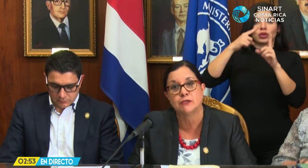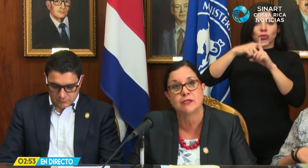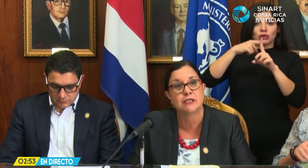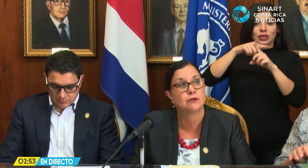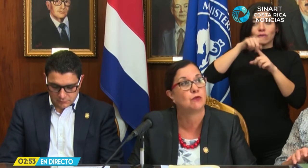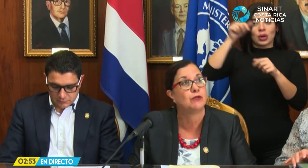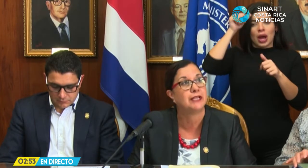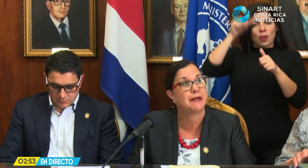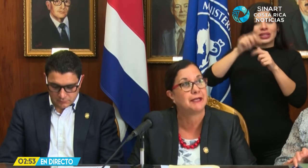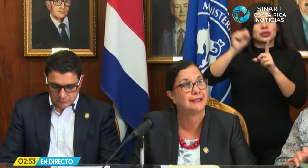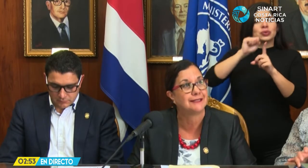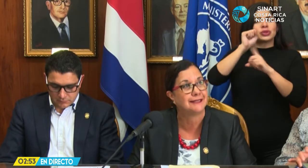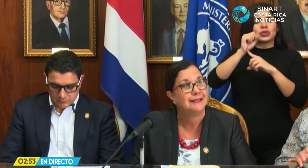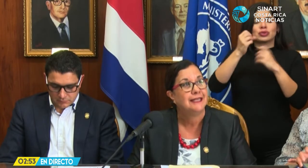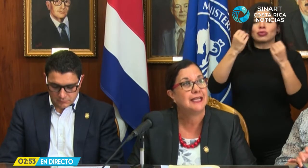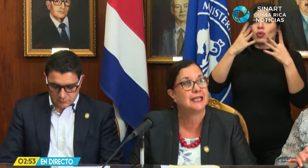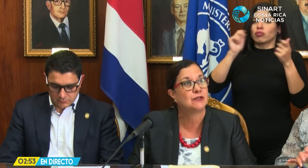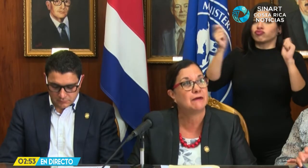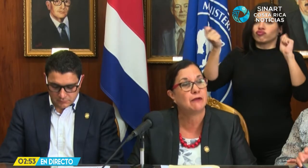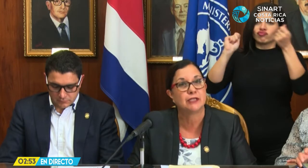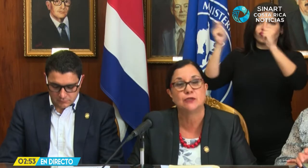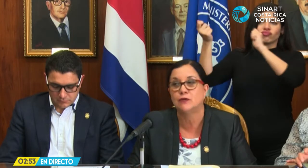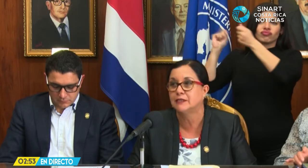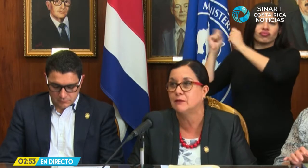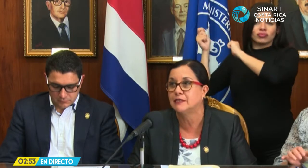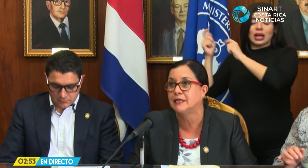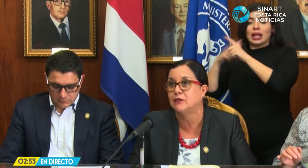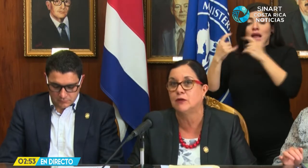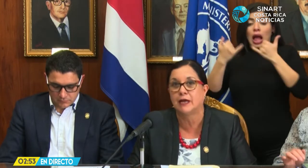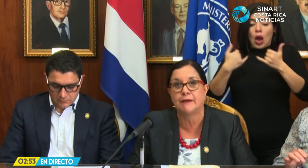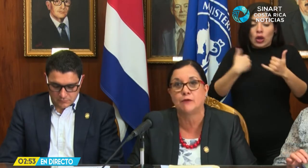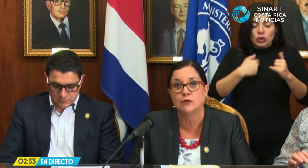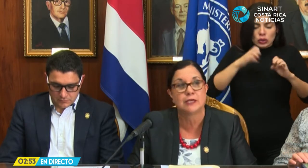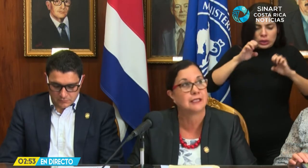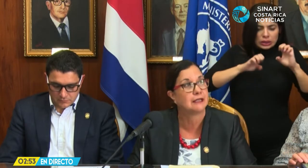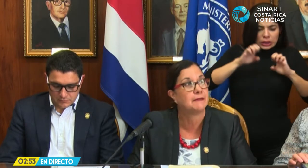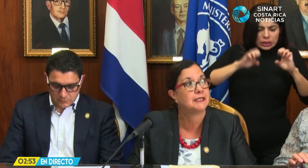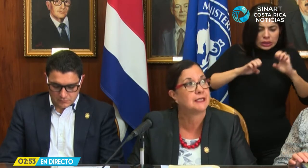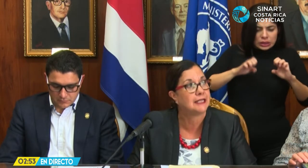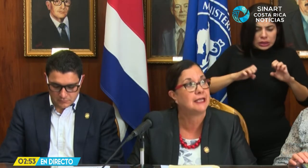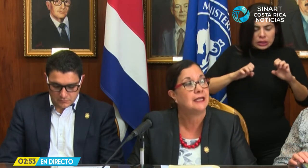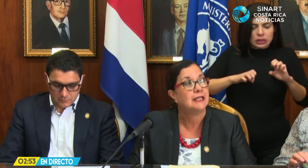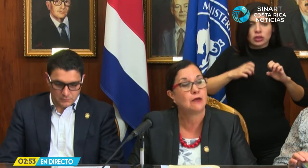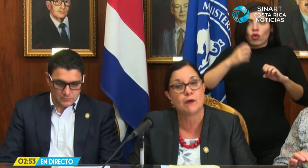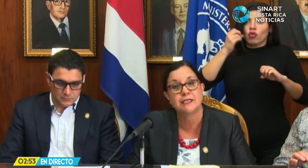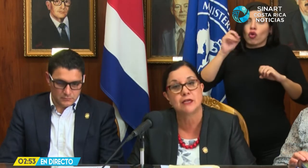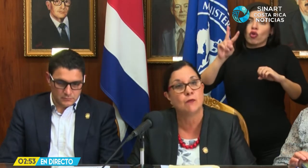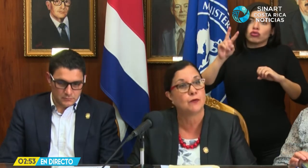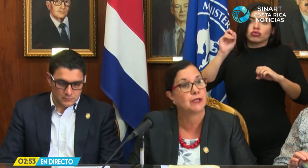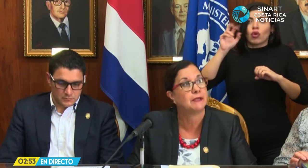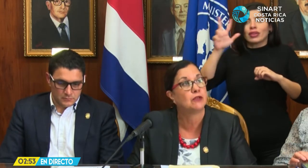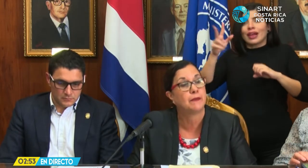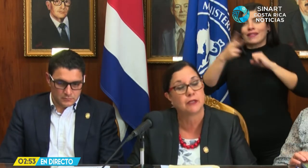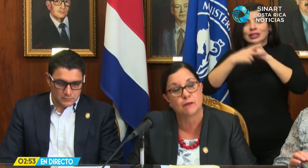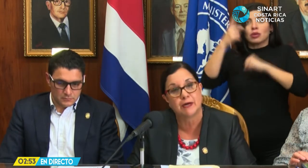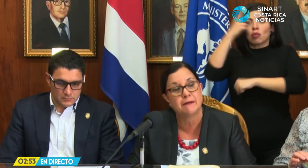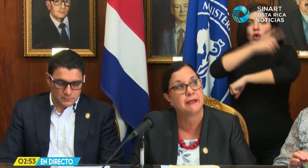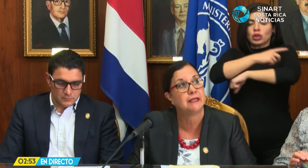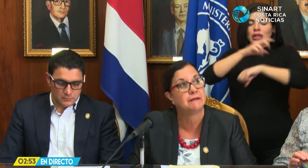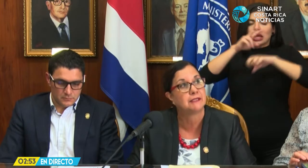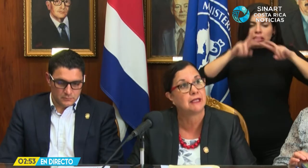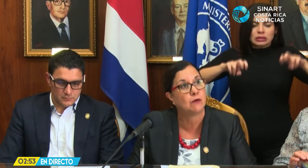Recordemos que es una situación muy dinámica esta y que es una valoración que estamos haciendo 2 hasta 3 veces al día de cuál es el comportamiento para